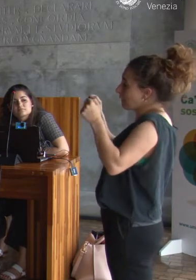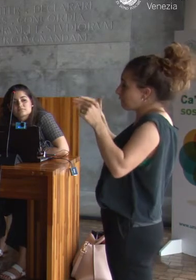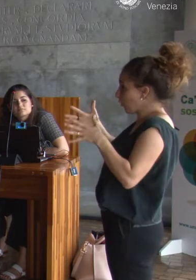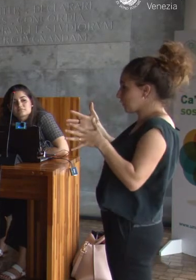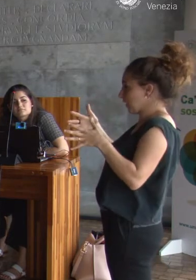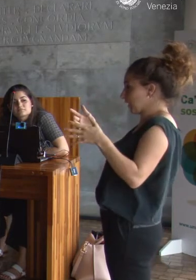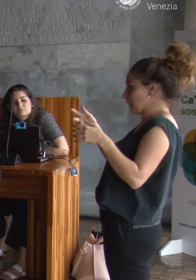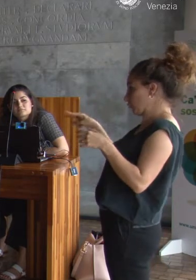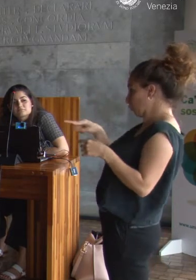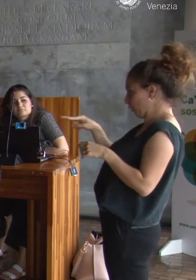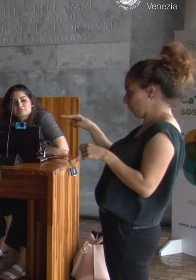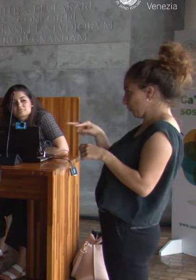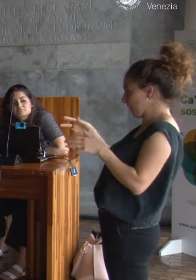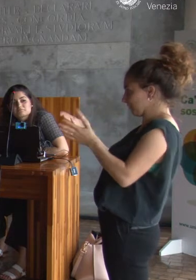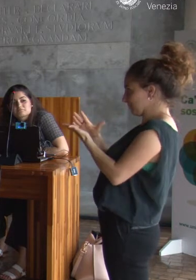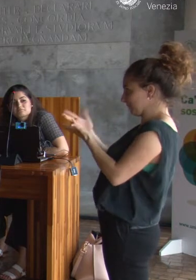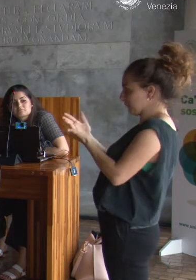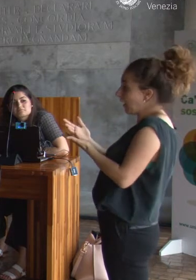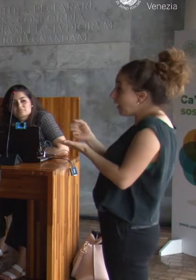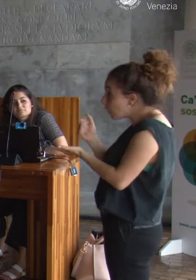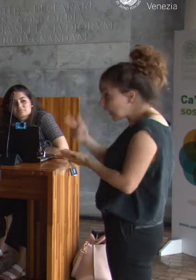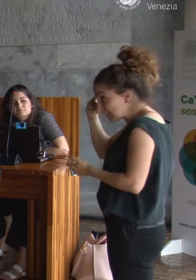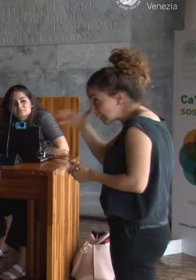ibrido. Ma è davvero così importante saperlo?